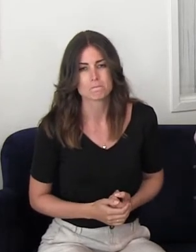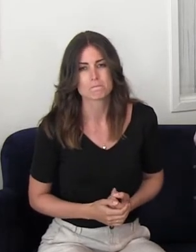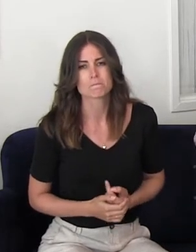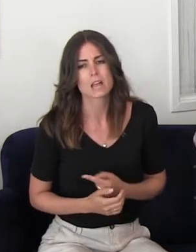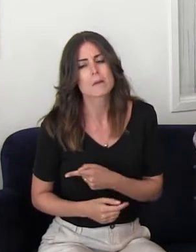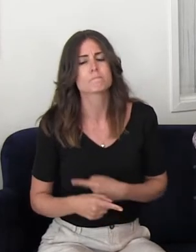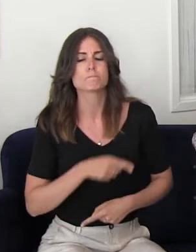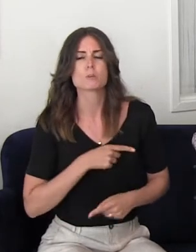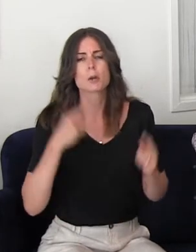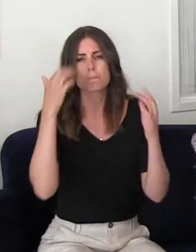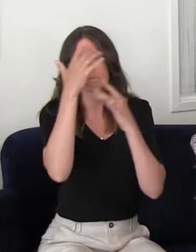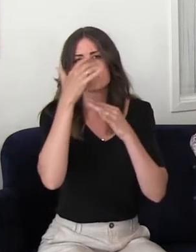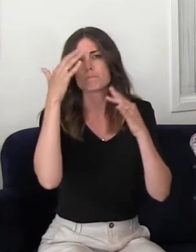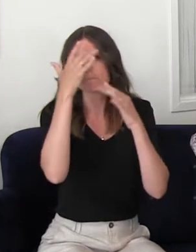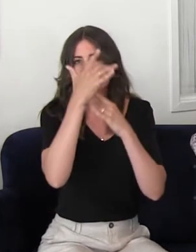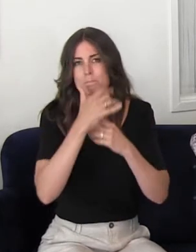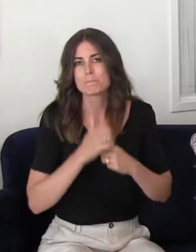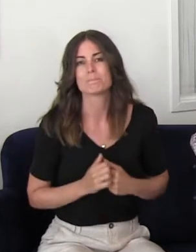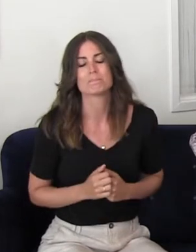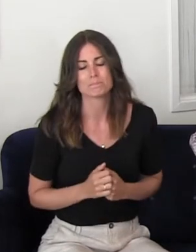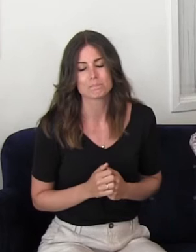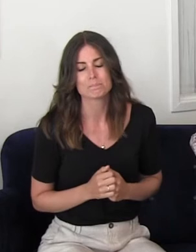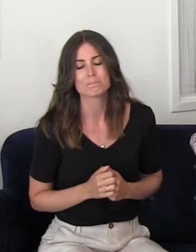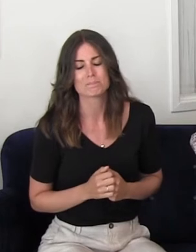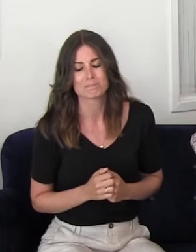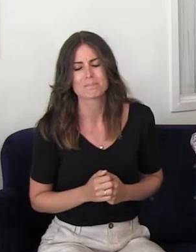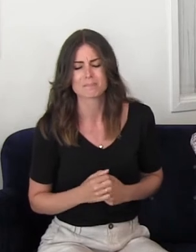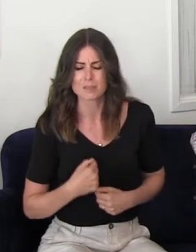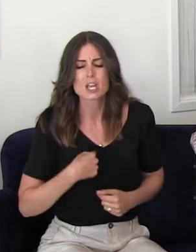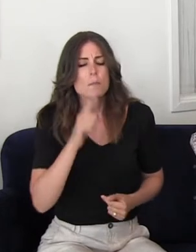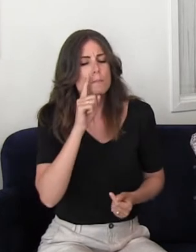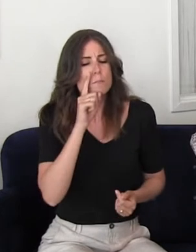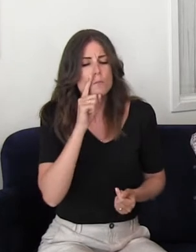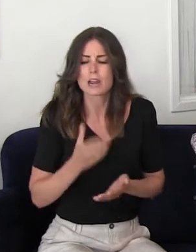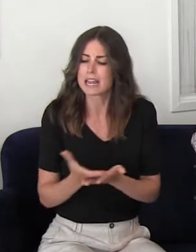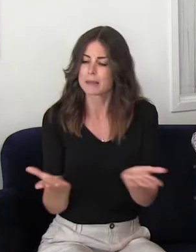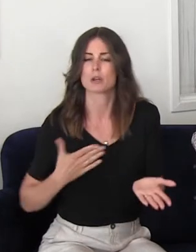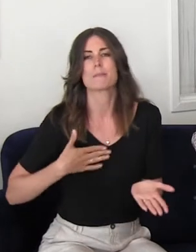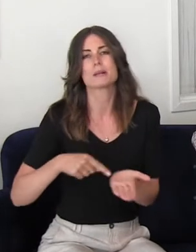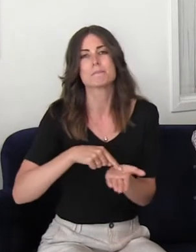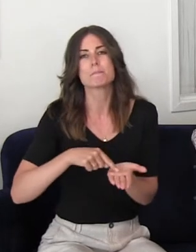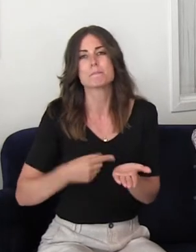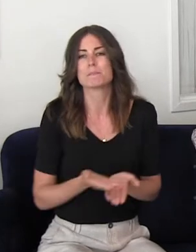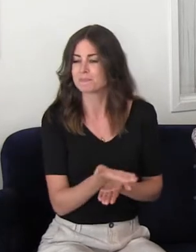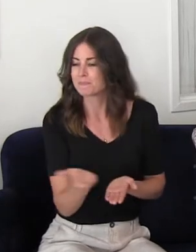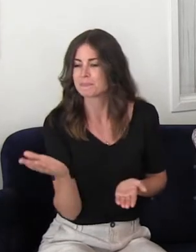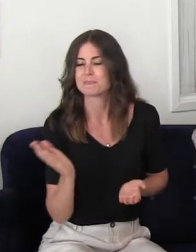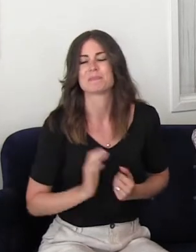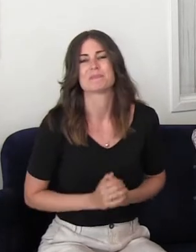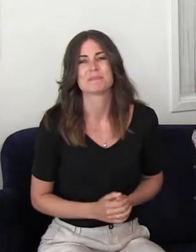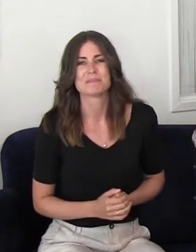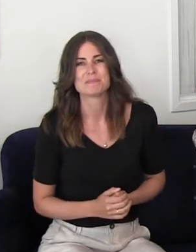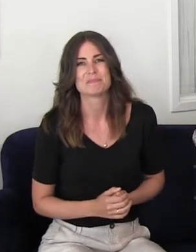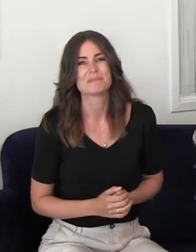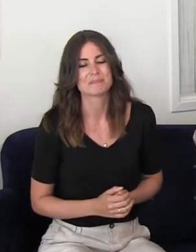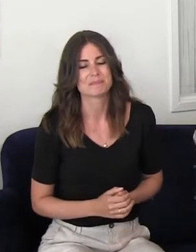har huvudet fullt med griller, men blir glad när han får smaka mina